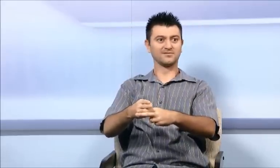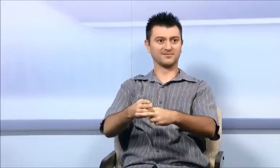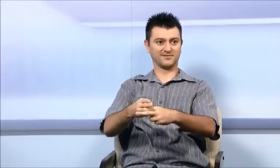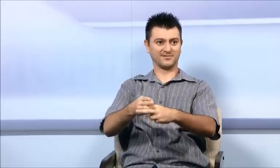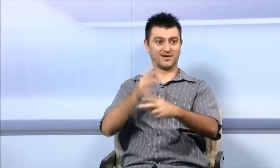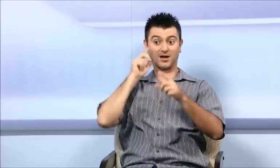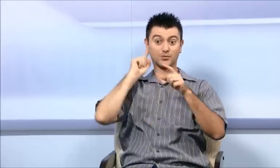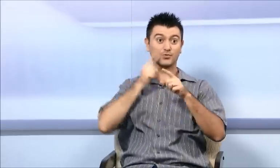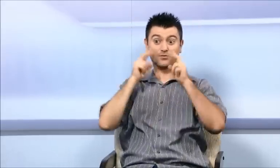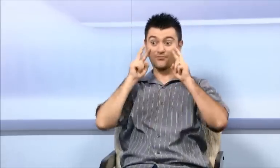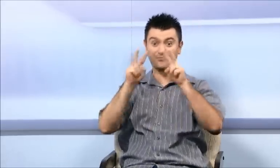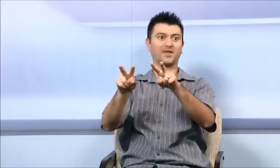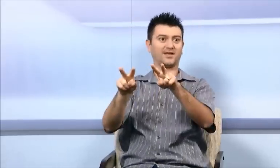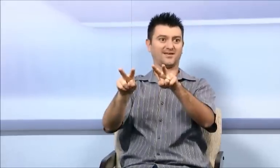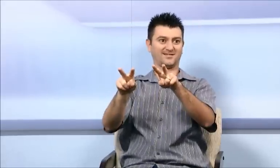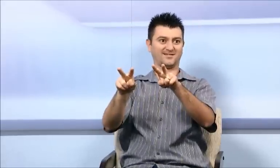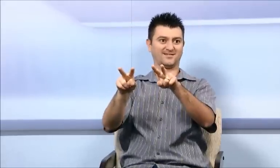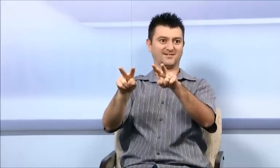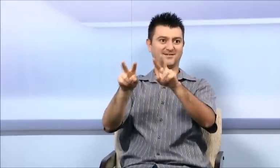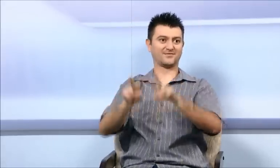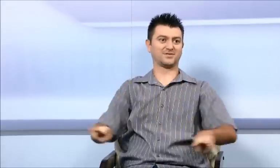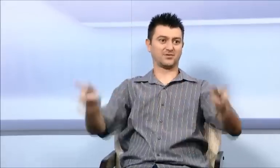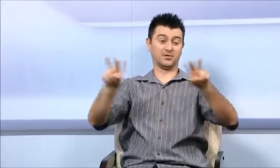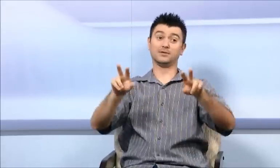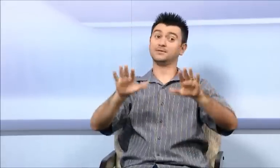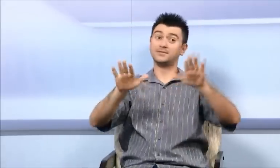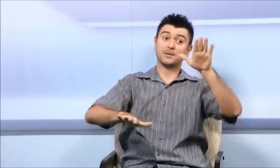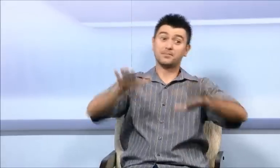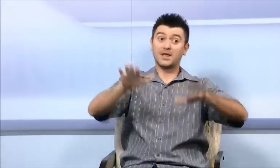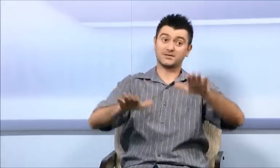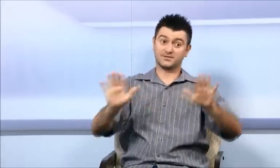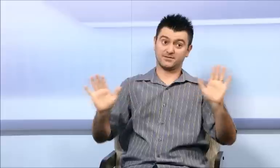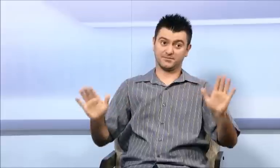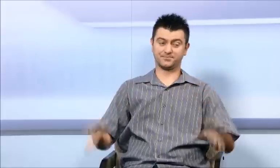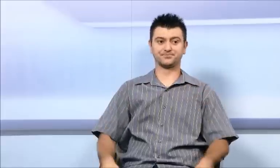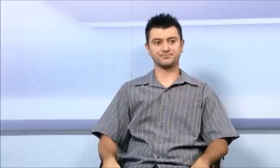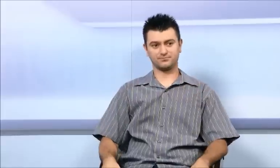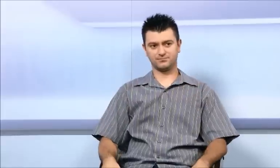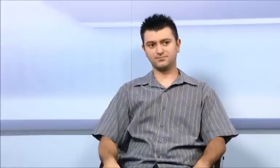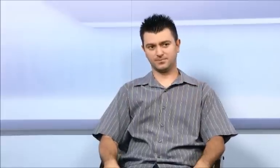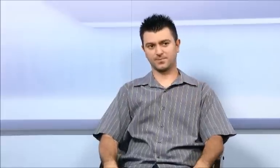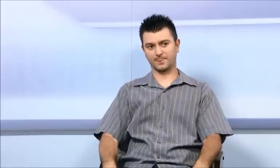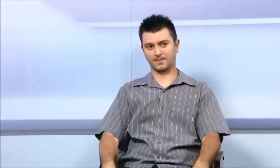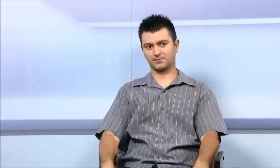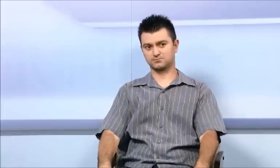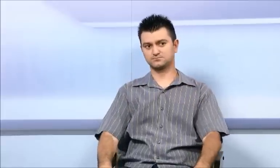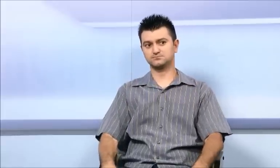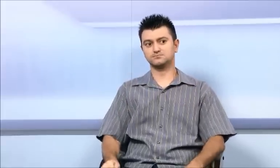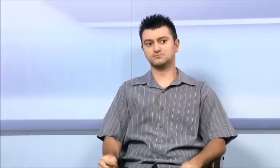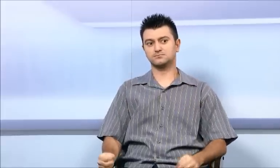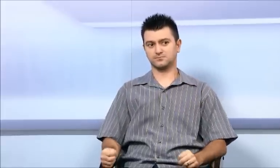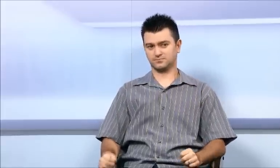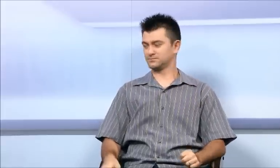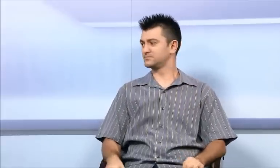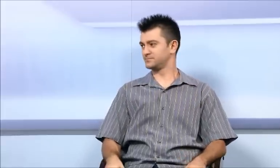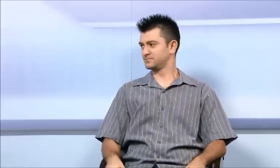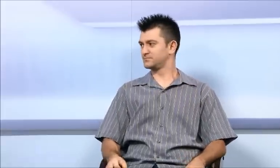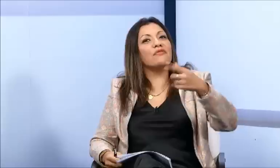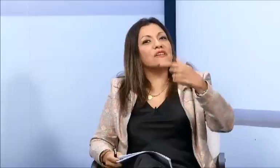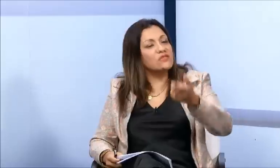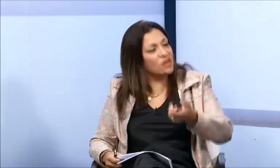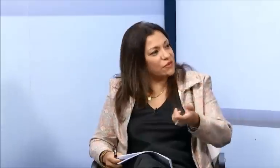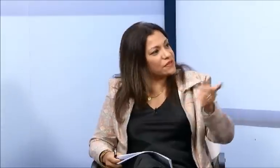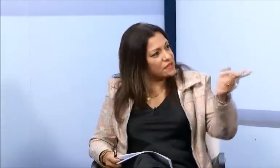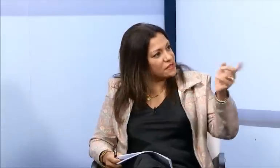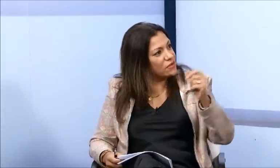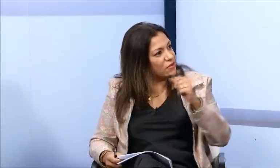de faca, são completamente diferentes, né? Então a linguagem do surdo é uma linguagem visual, então consegue compreender muito mais informação.